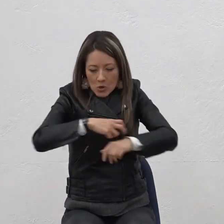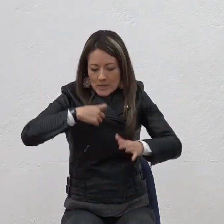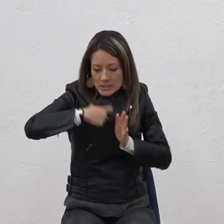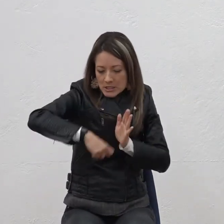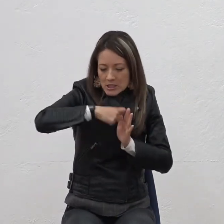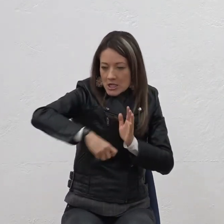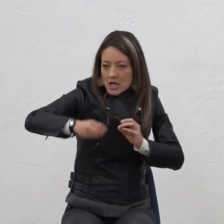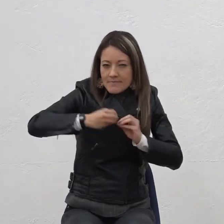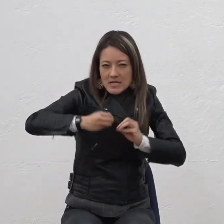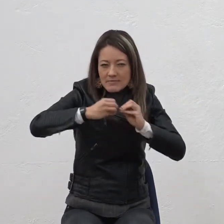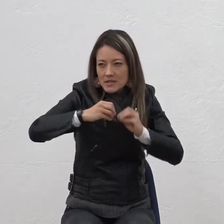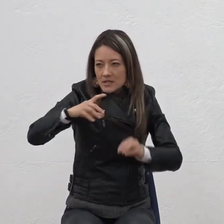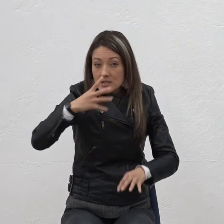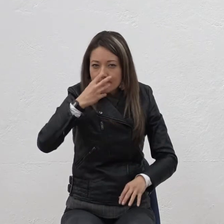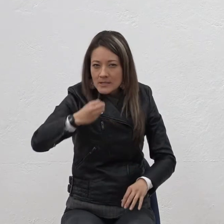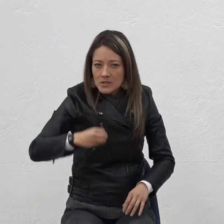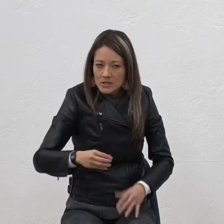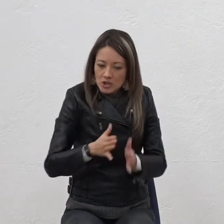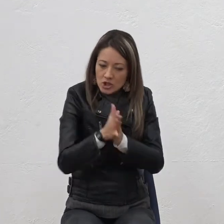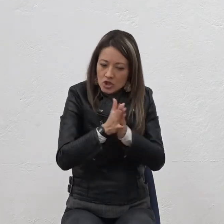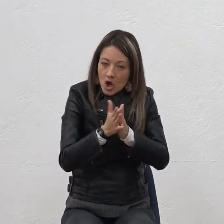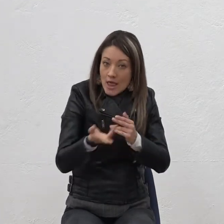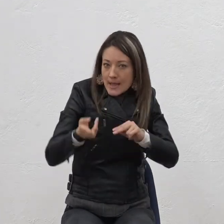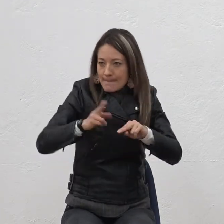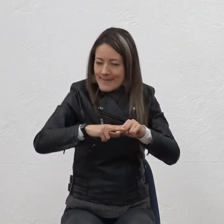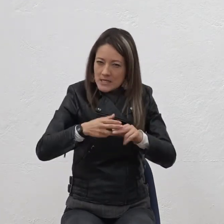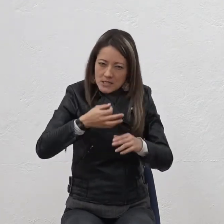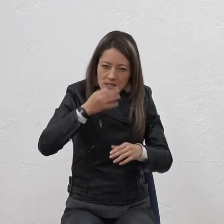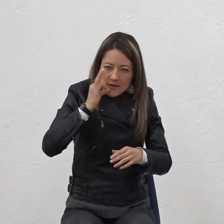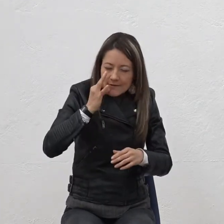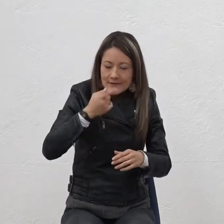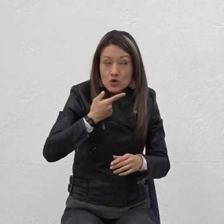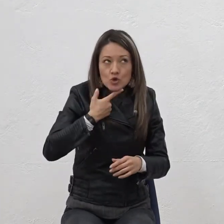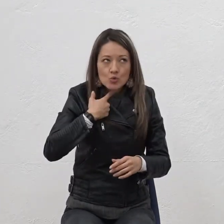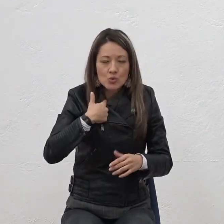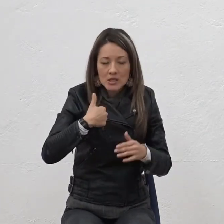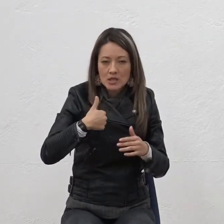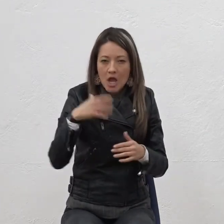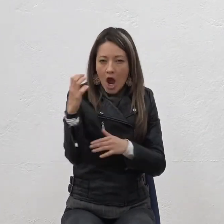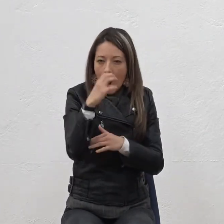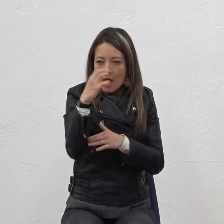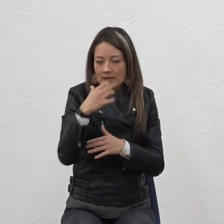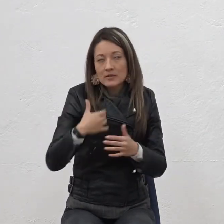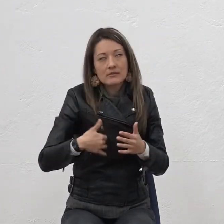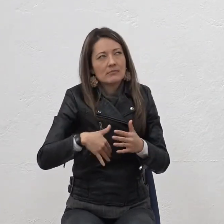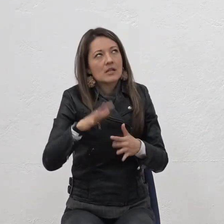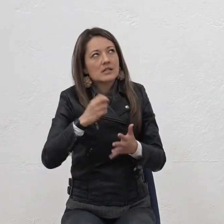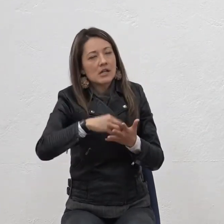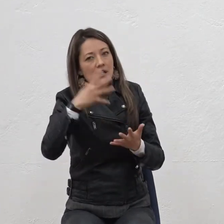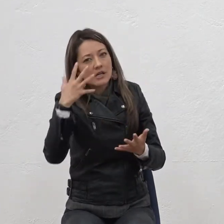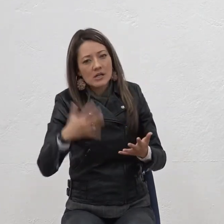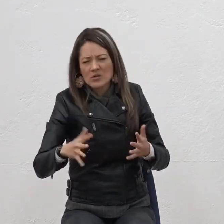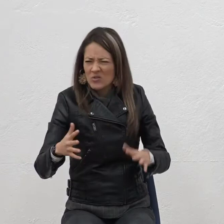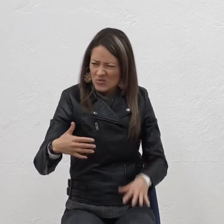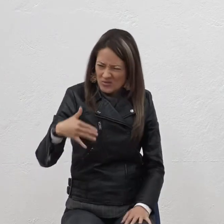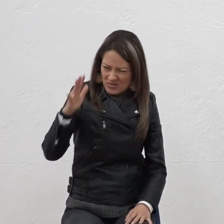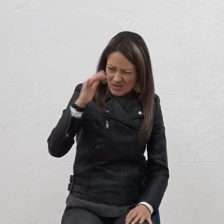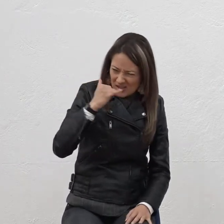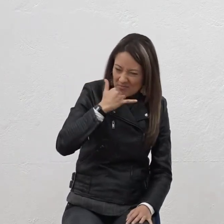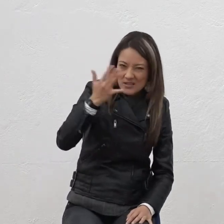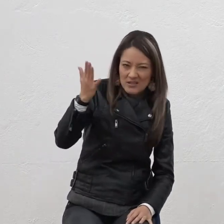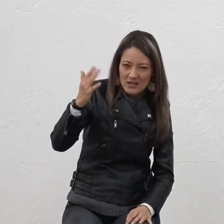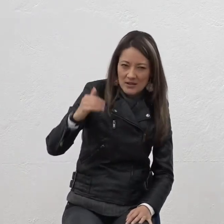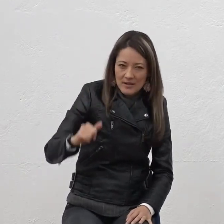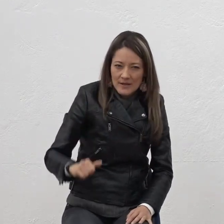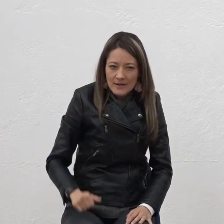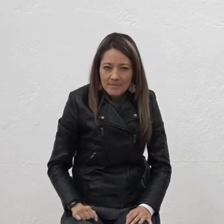más. El chocolate vale más ahora, el café que tanto nos gusta, como que nos va a costar más. No, ¿qué tal?